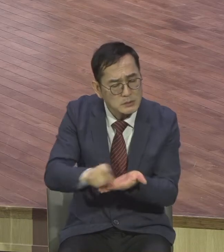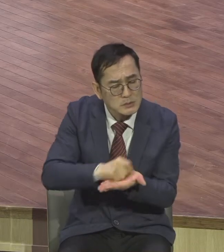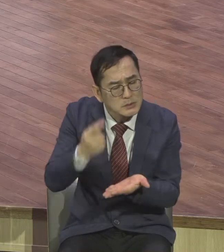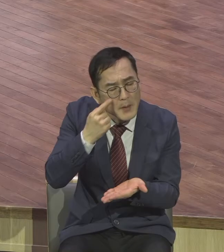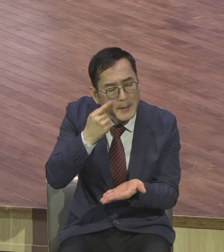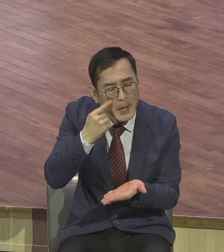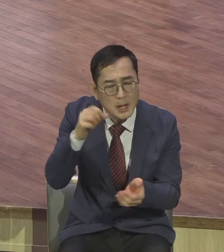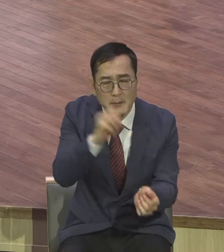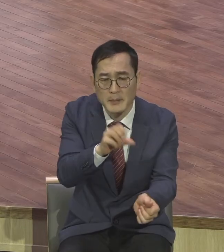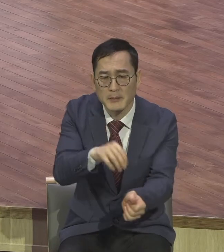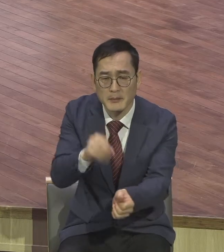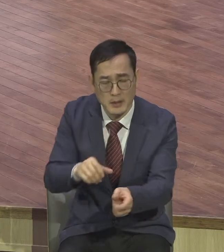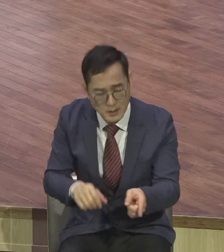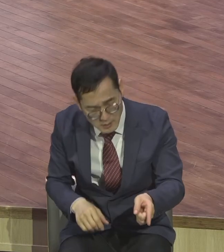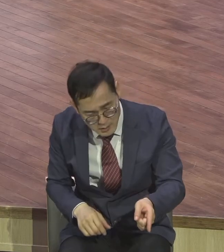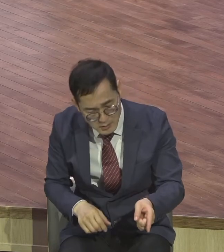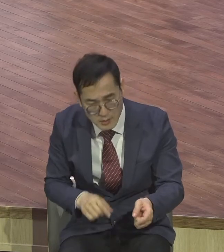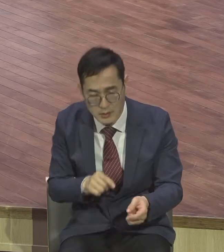김요한